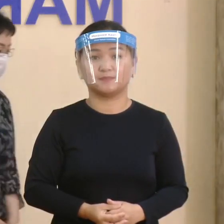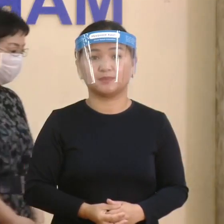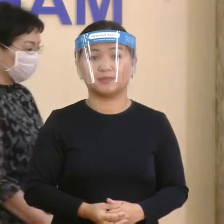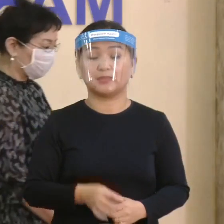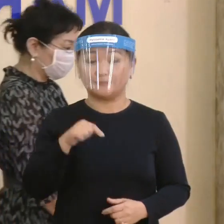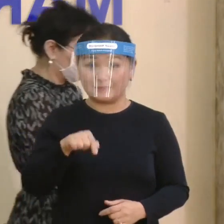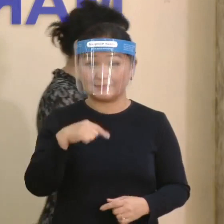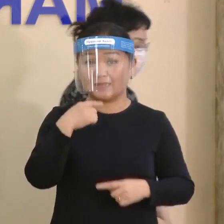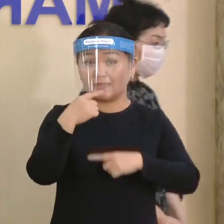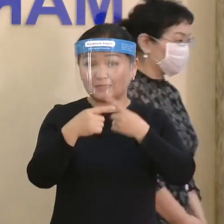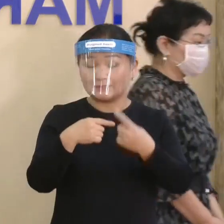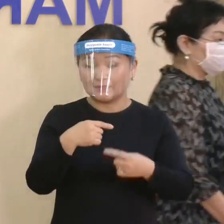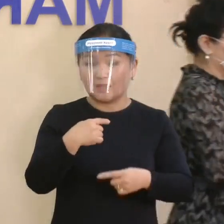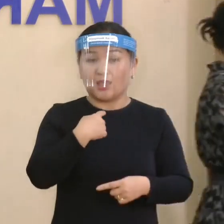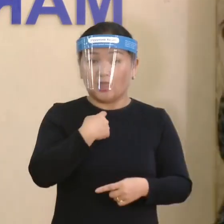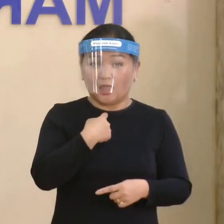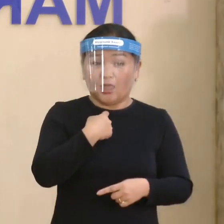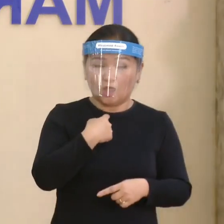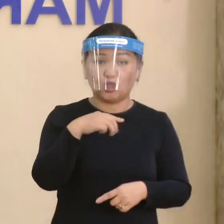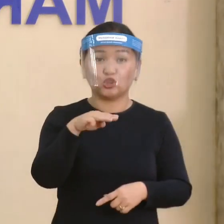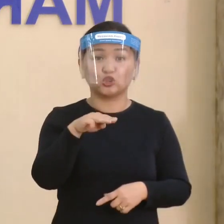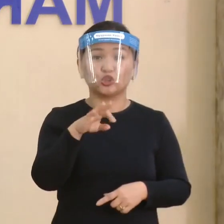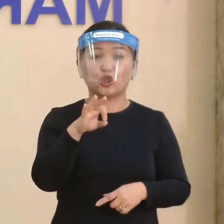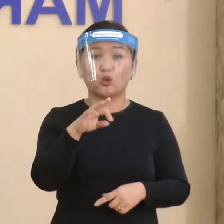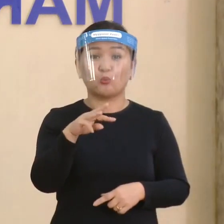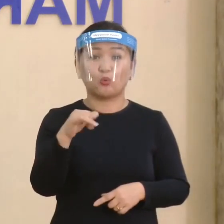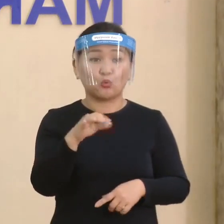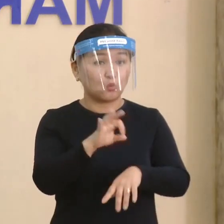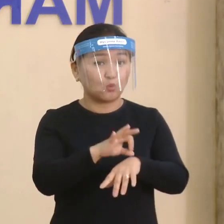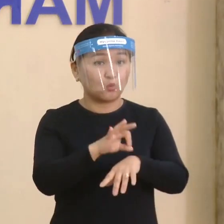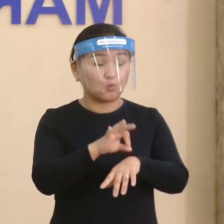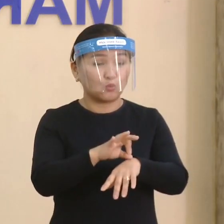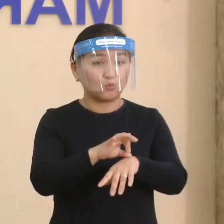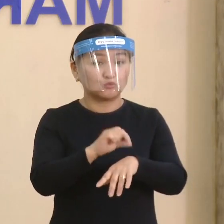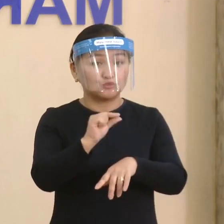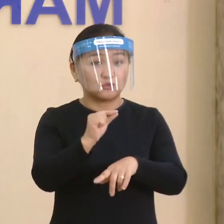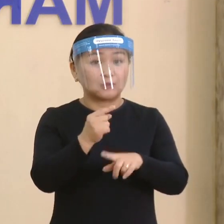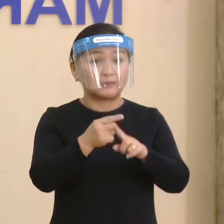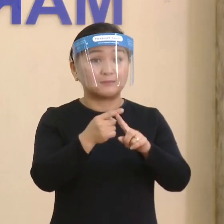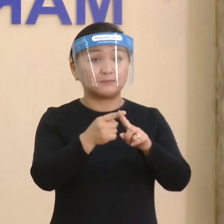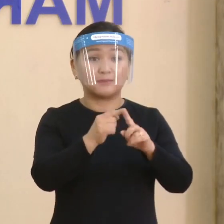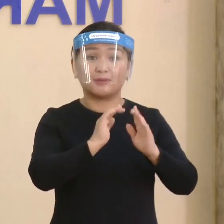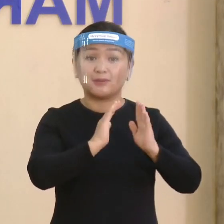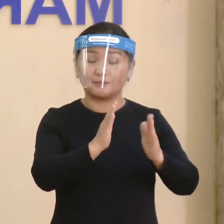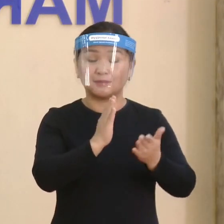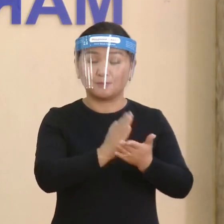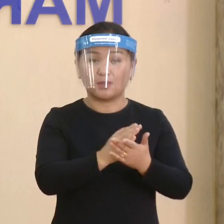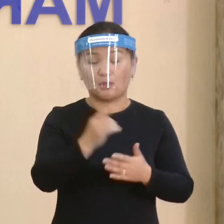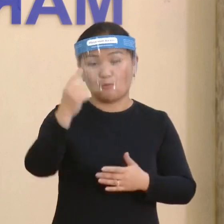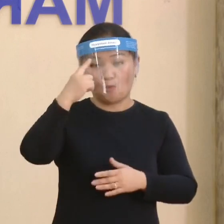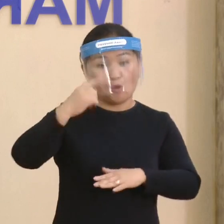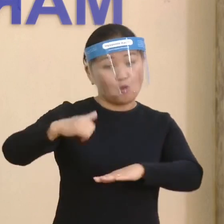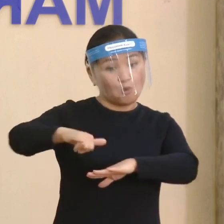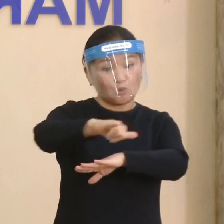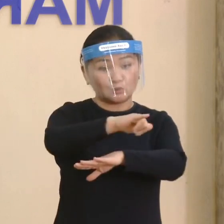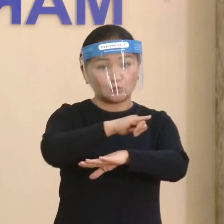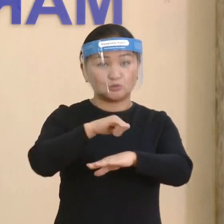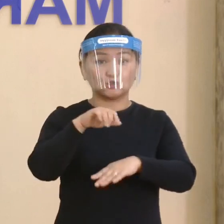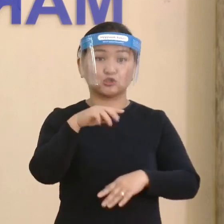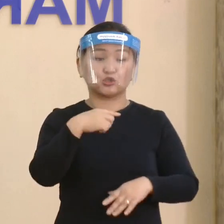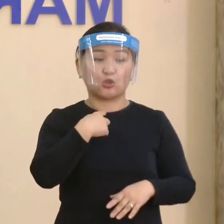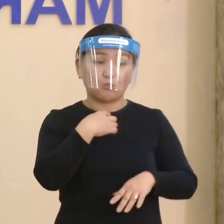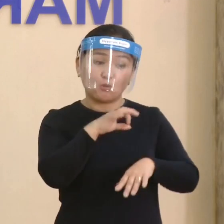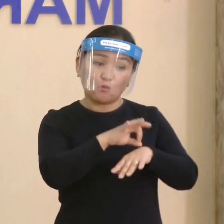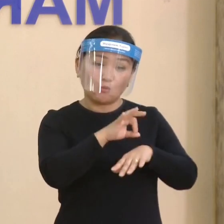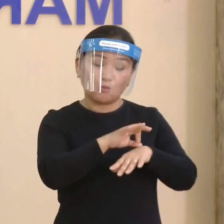За, би сая хэллээ. Ханиад томоо бас баг зэрэг гарч ийн гэх. Тэгэхээр бол ер нь Монгол улс томоогийн харуулсан тандалтын